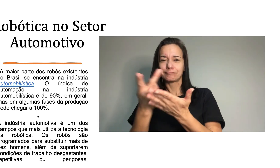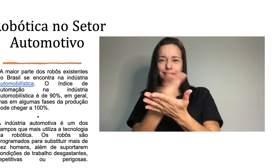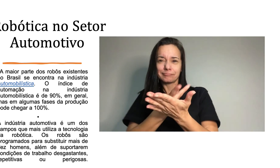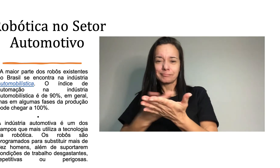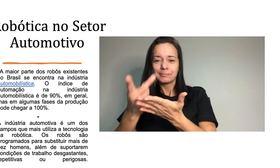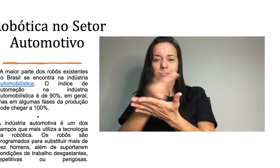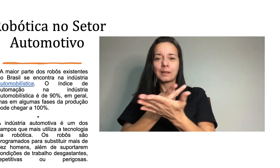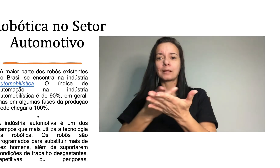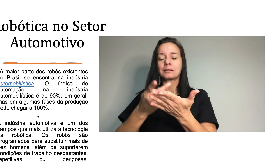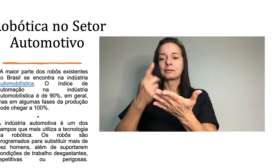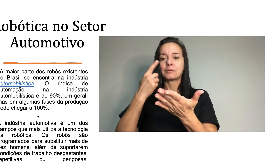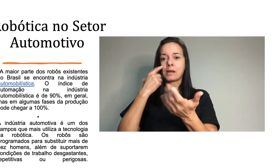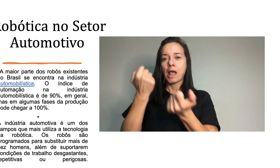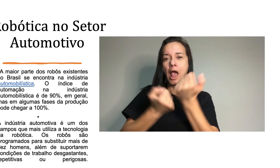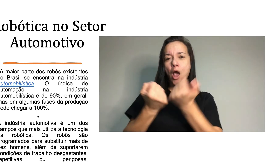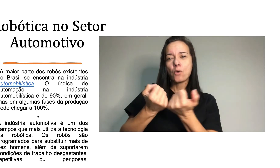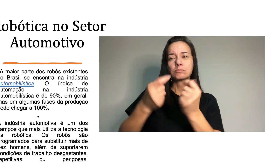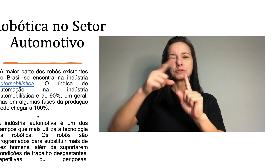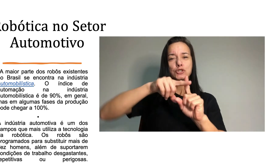automobilística,